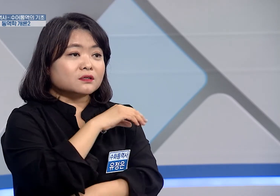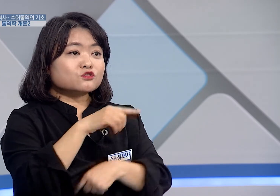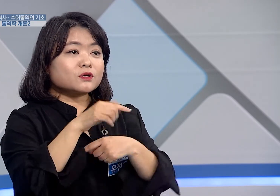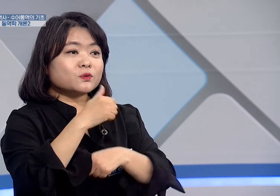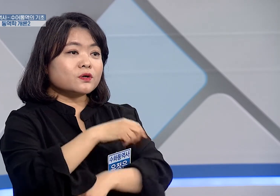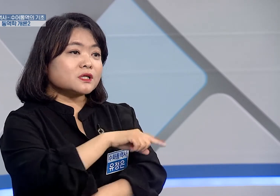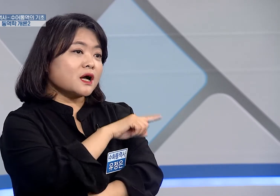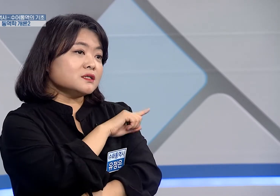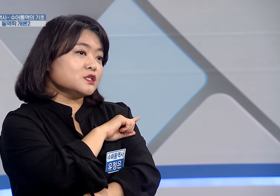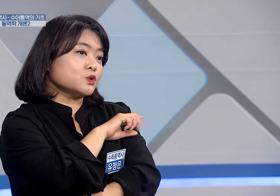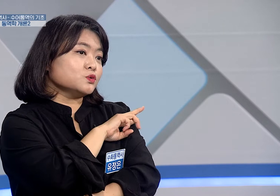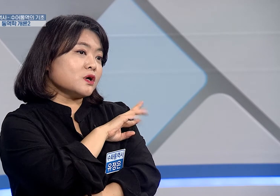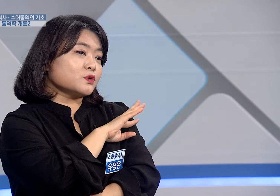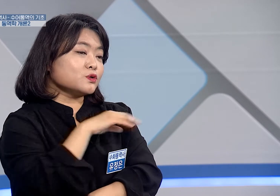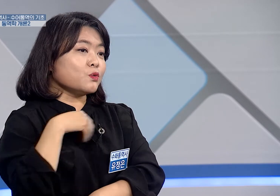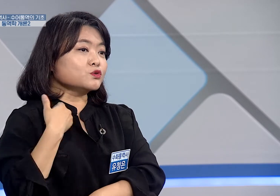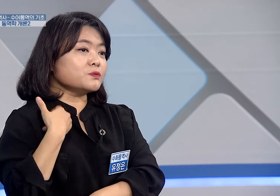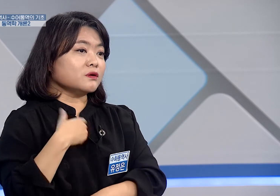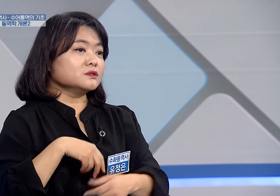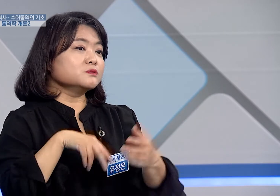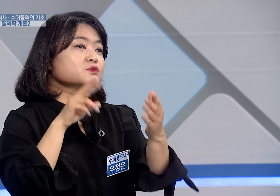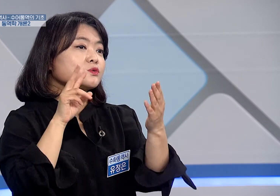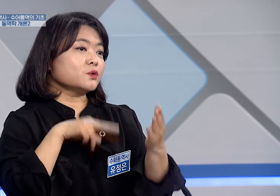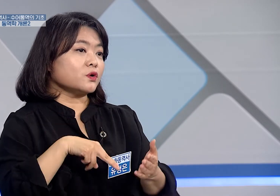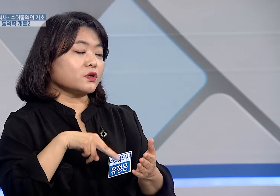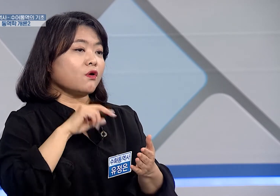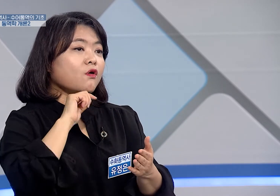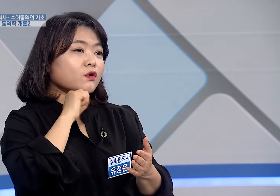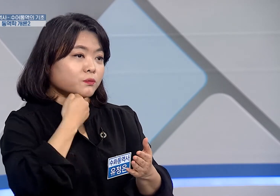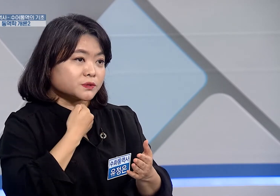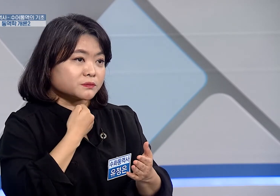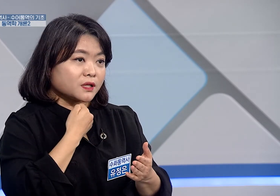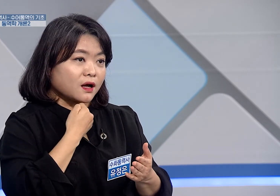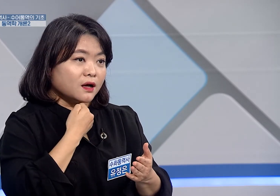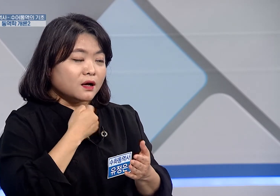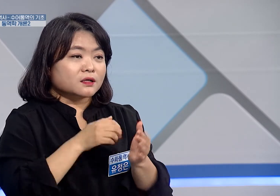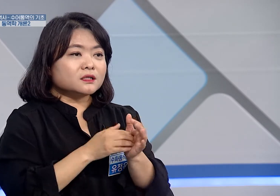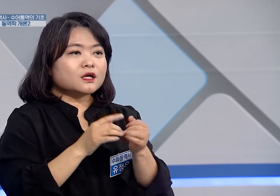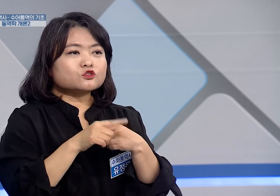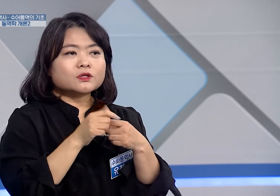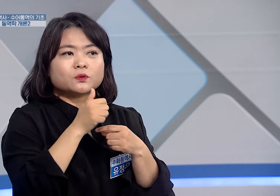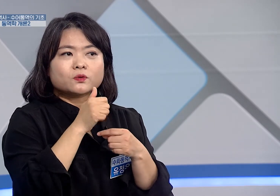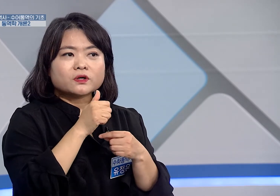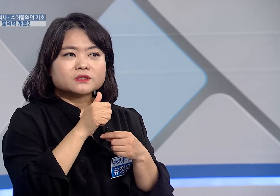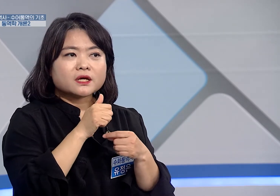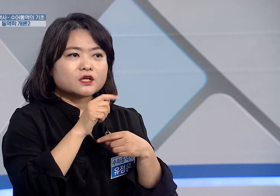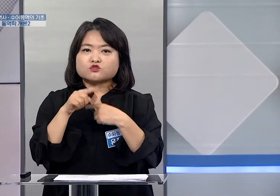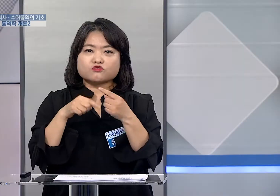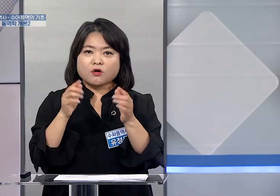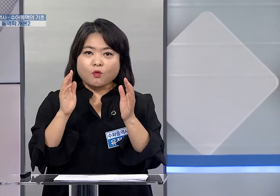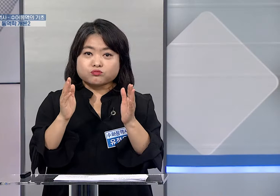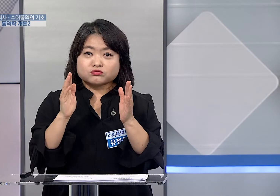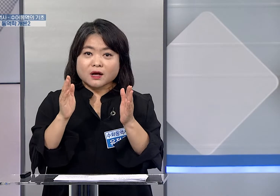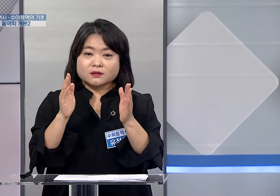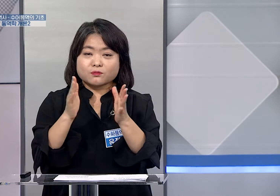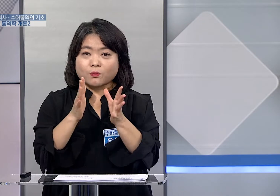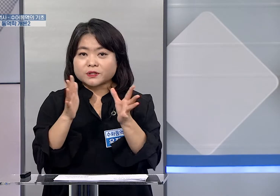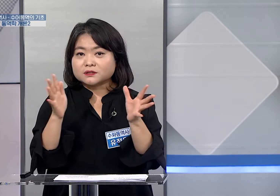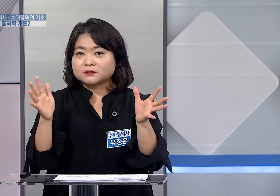수화 통역사가 이 초등학교를 모르면 음성 통역이 어렵습니다. 그러니까 수화 통역사의 수화 공부라는 범위는